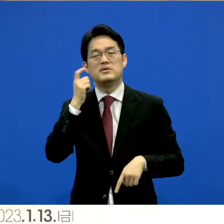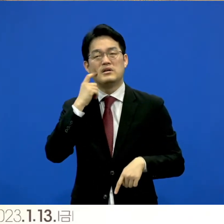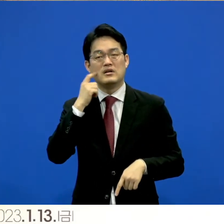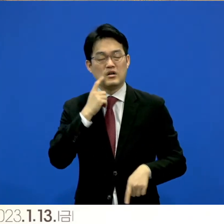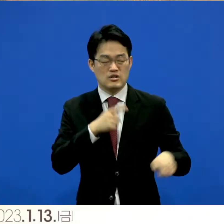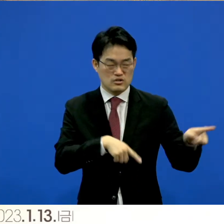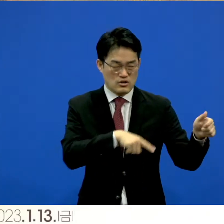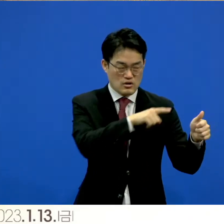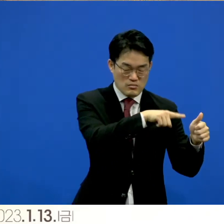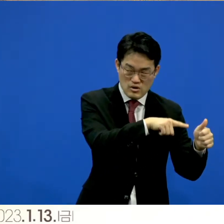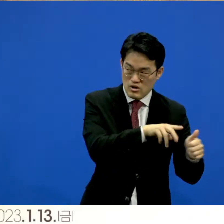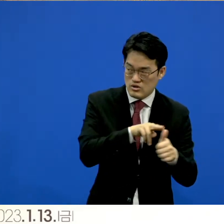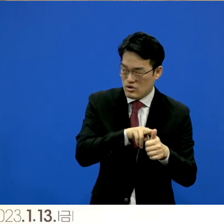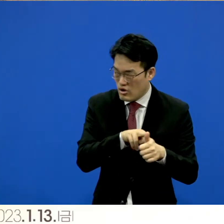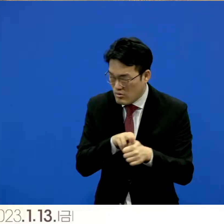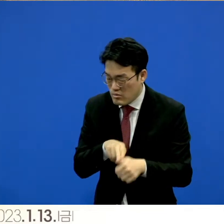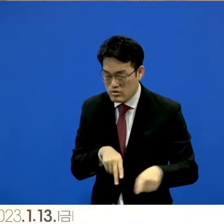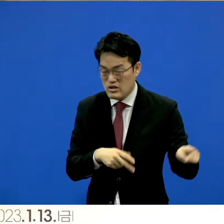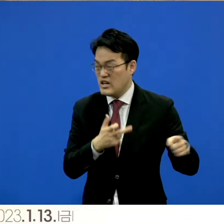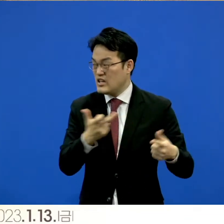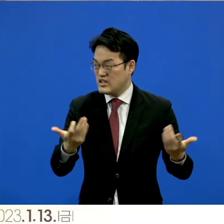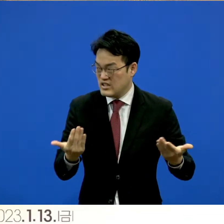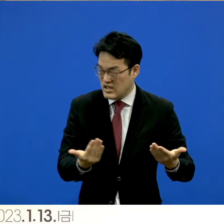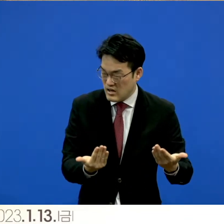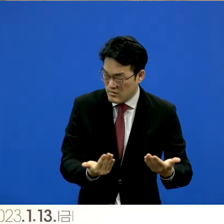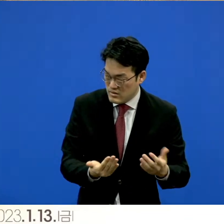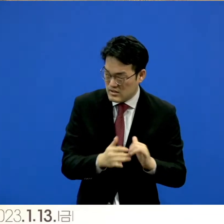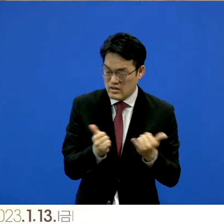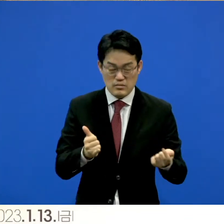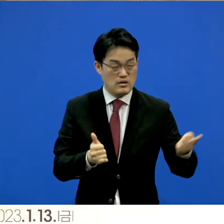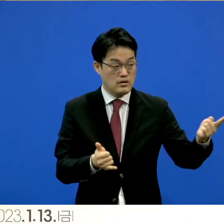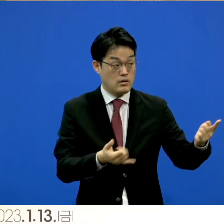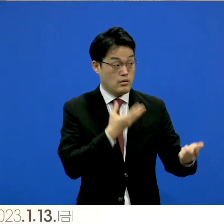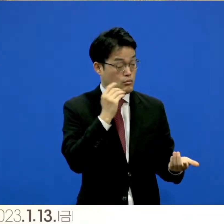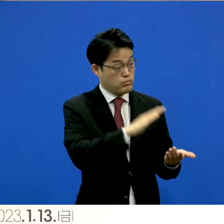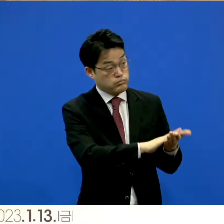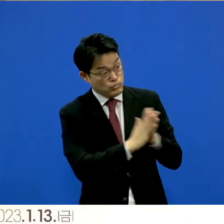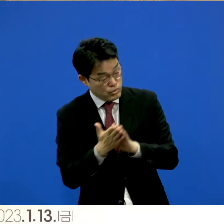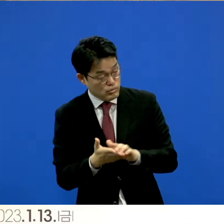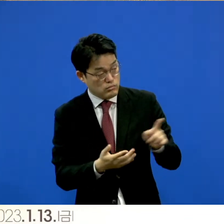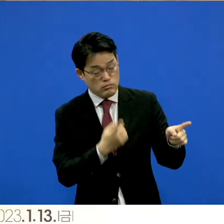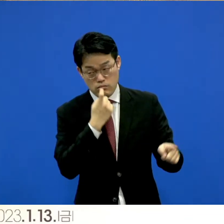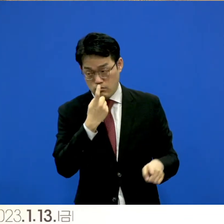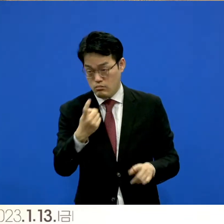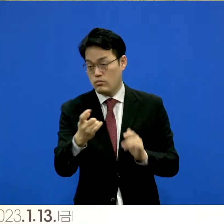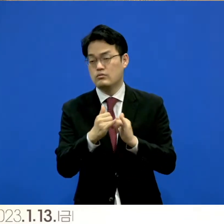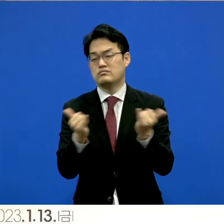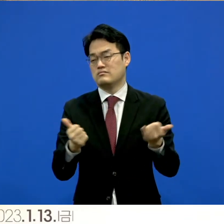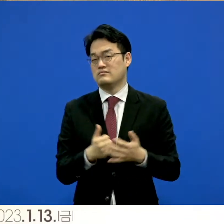저분이 막 큰일 날 뻔했는데 큰일 날 뻔이 아니라 복음 안에서 변화되니까 너무 멋집니다.